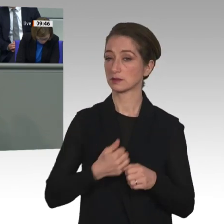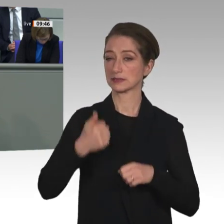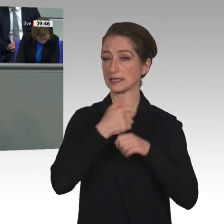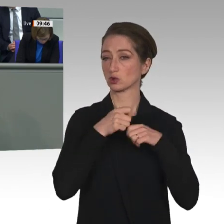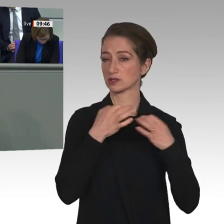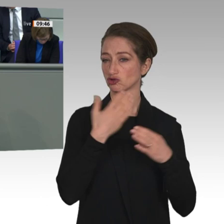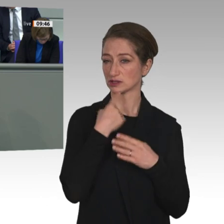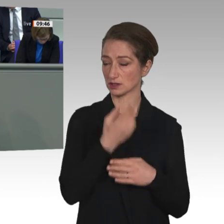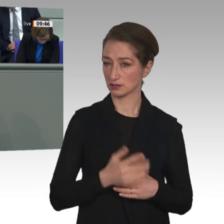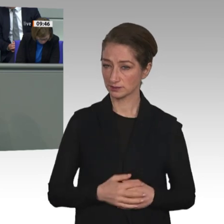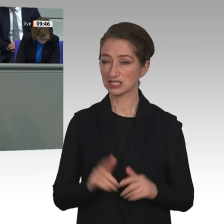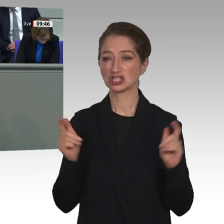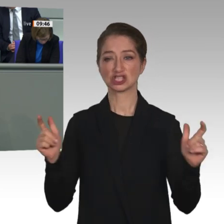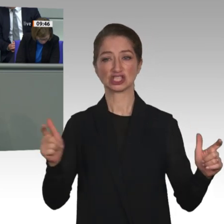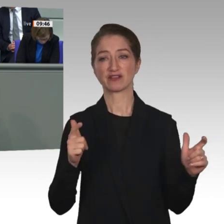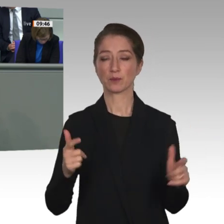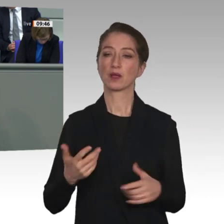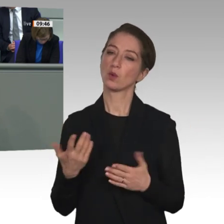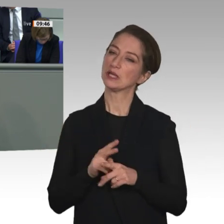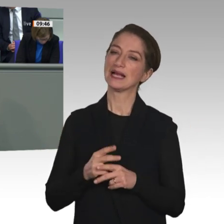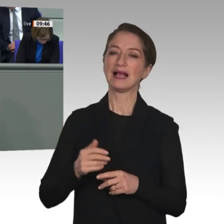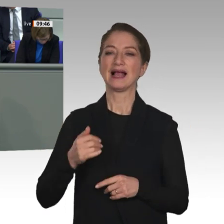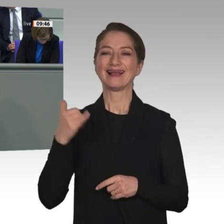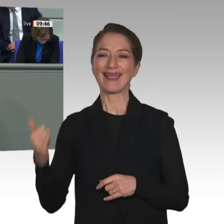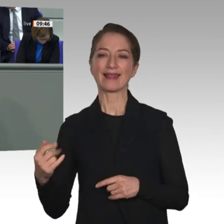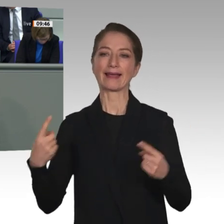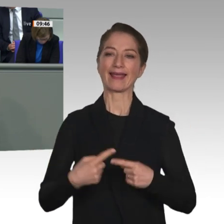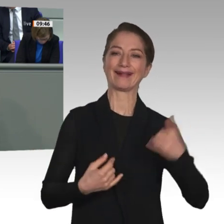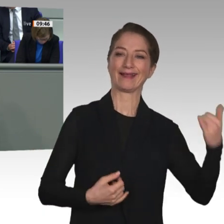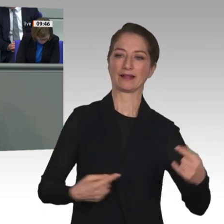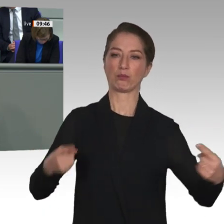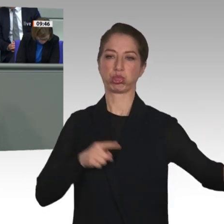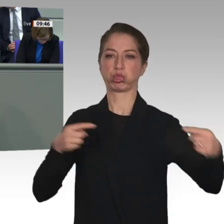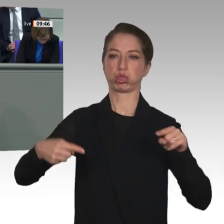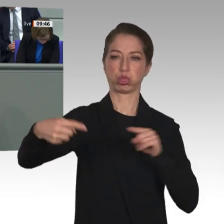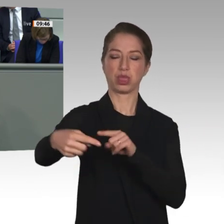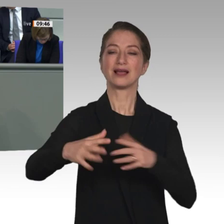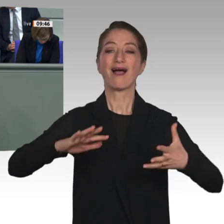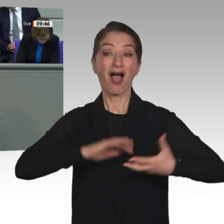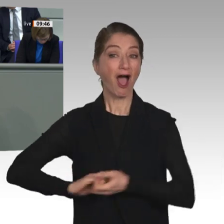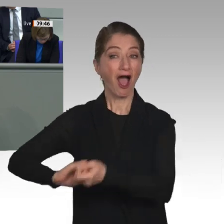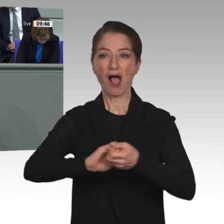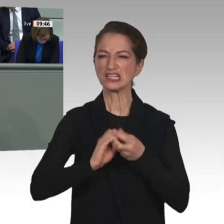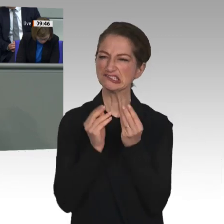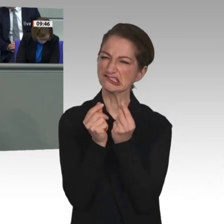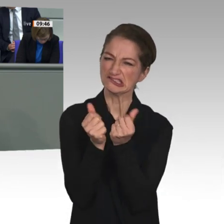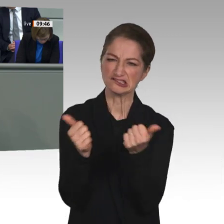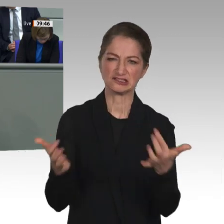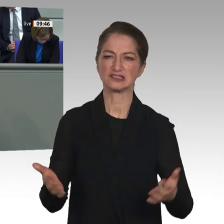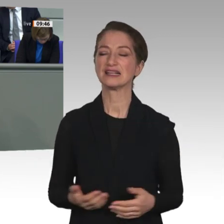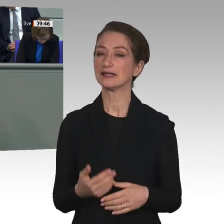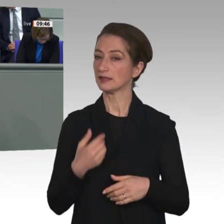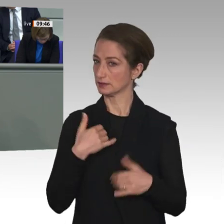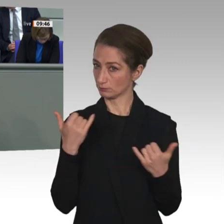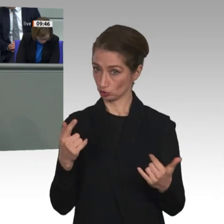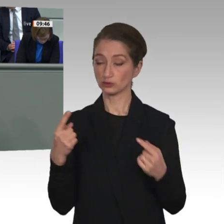der Gesellschaft den Stempel des Jeder gegen jeden aufgedrückt und den Zusammenhalt eruieren lassen. Wir müssen auch über das Klima